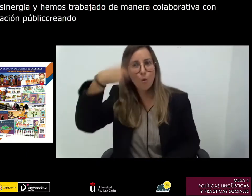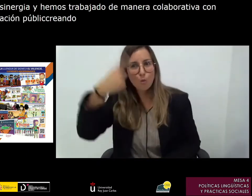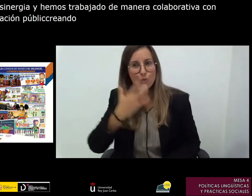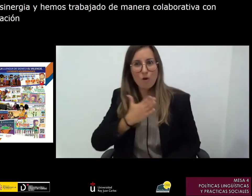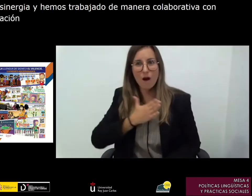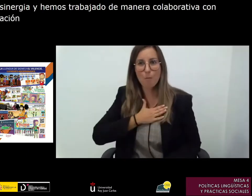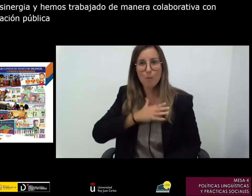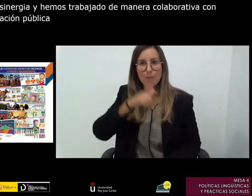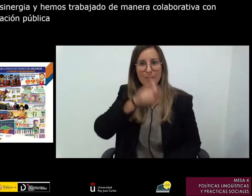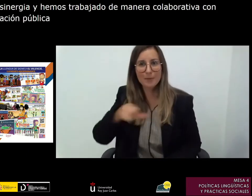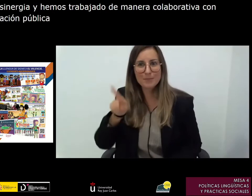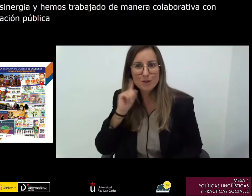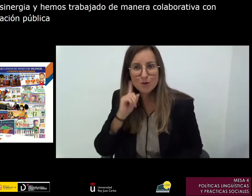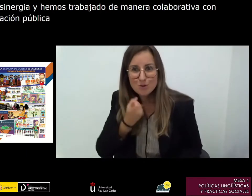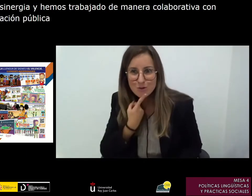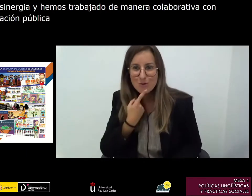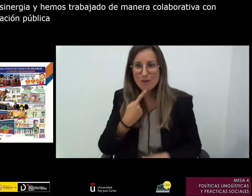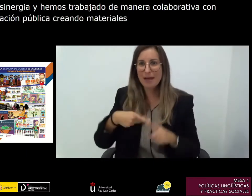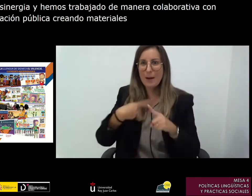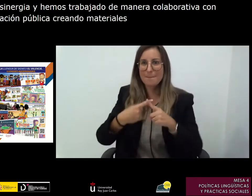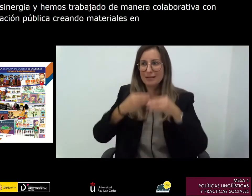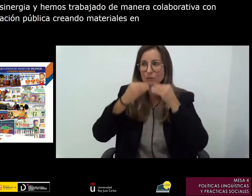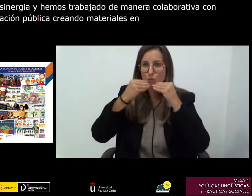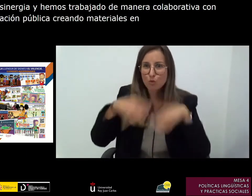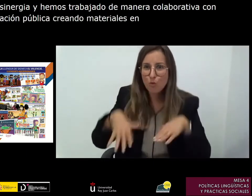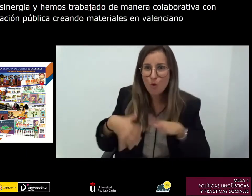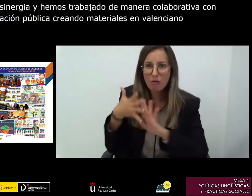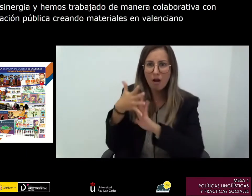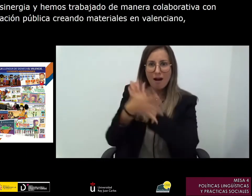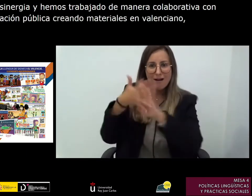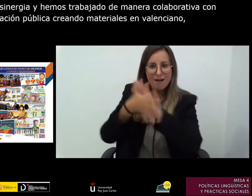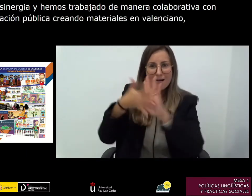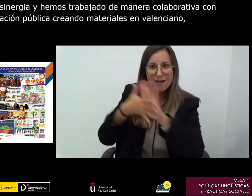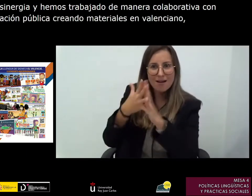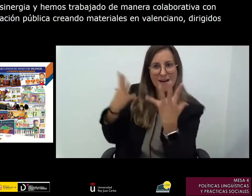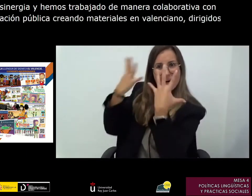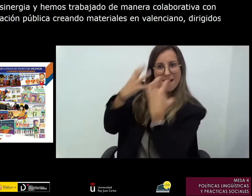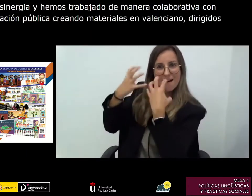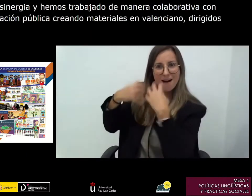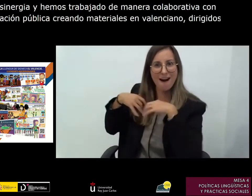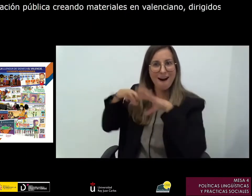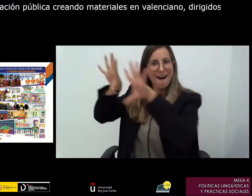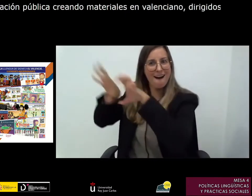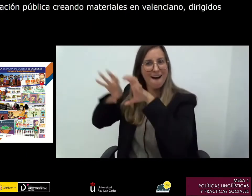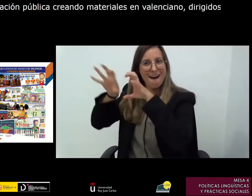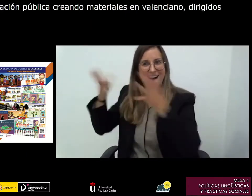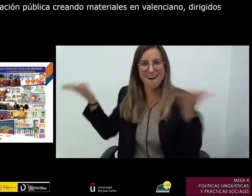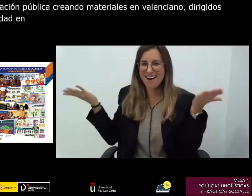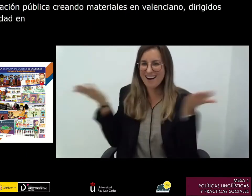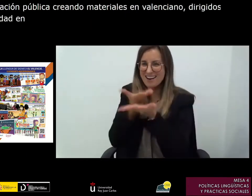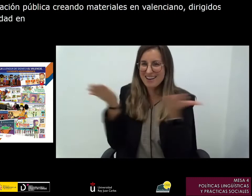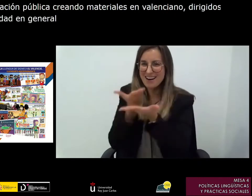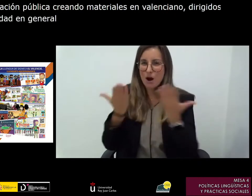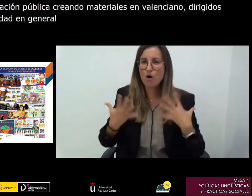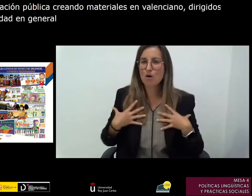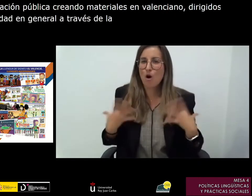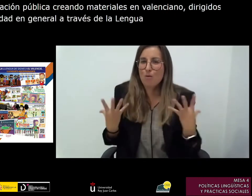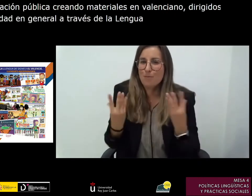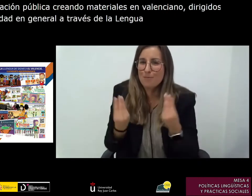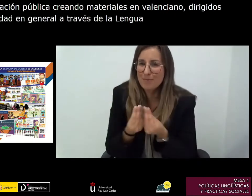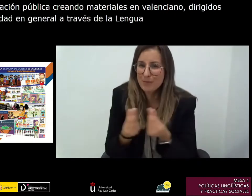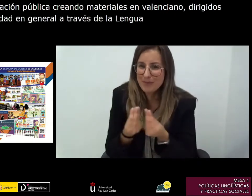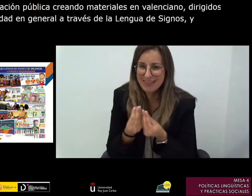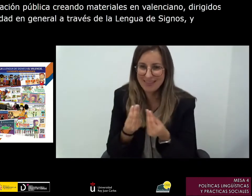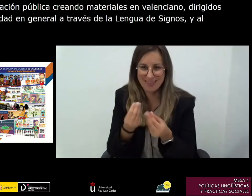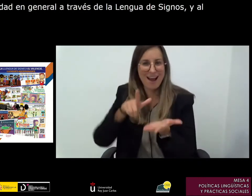sociedad en general a través de la lengua de signos y al revés, transmitir la lengua de signos y la cultura de las personas sordas a través del